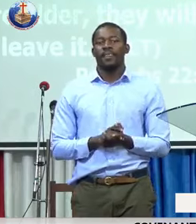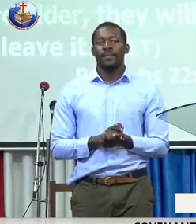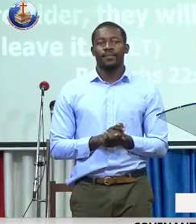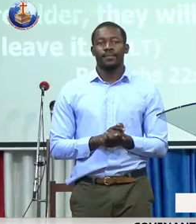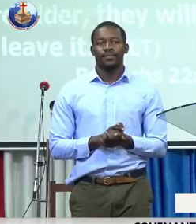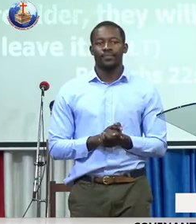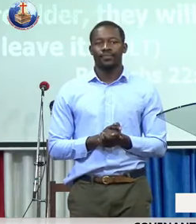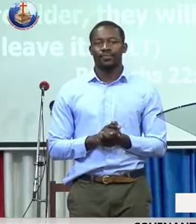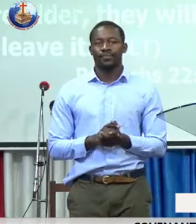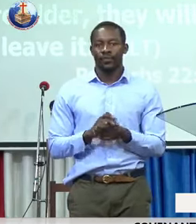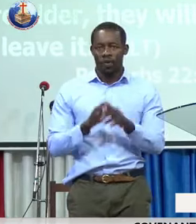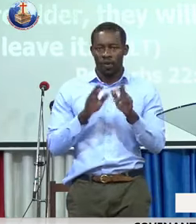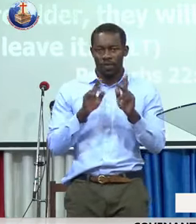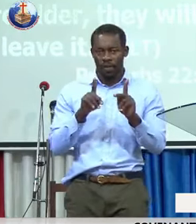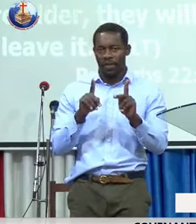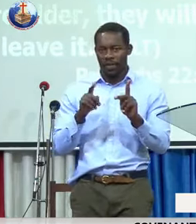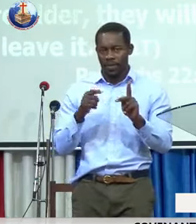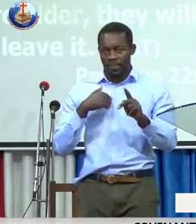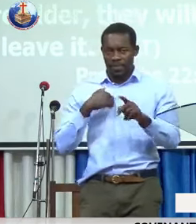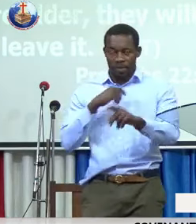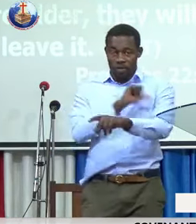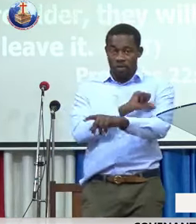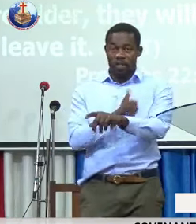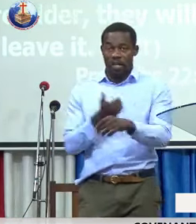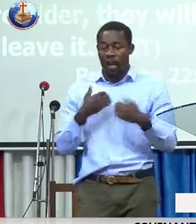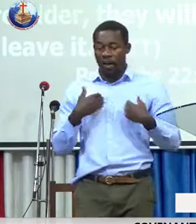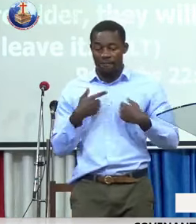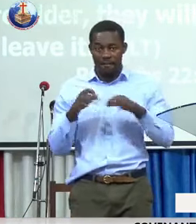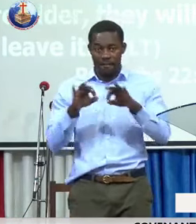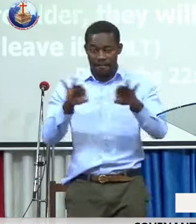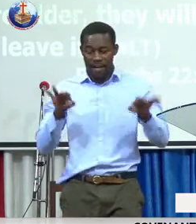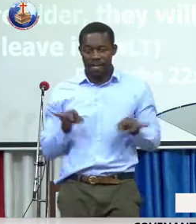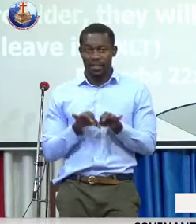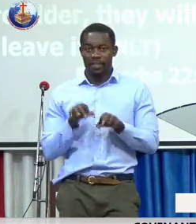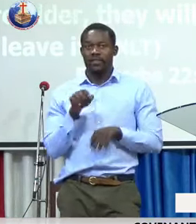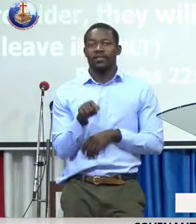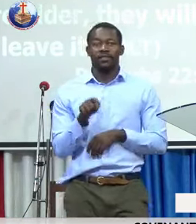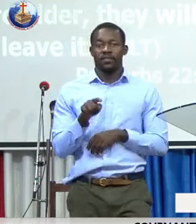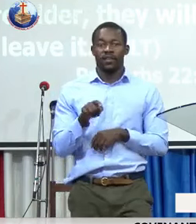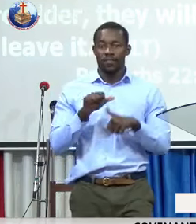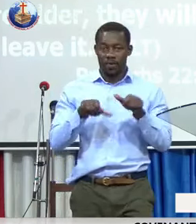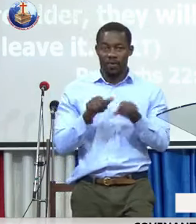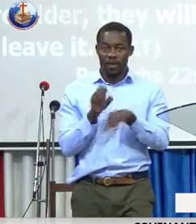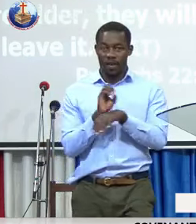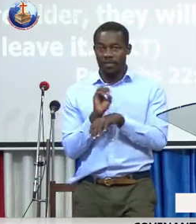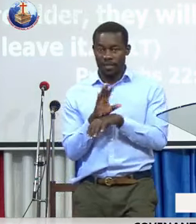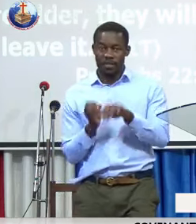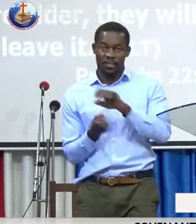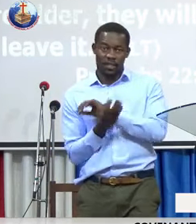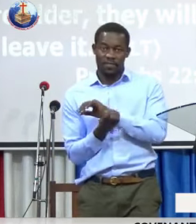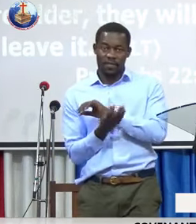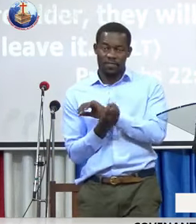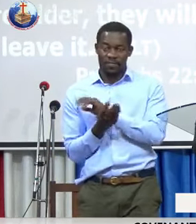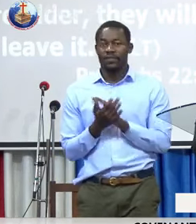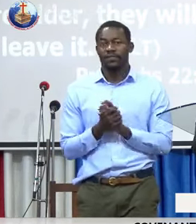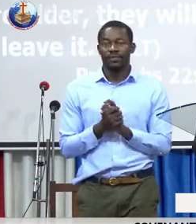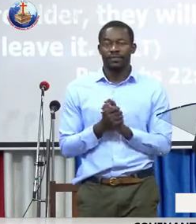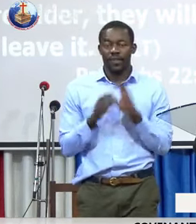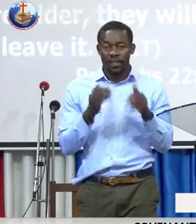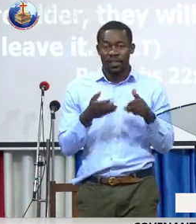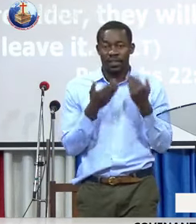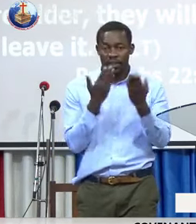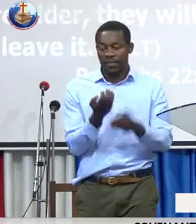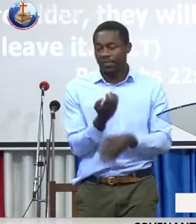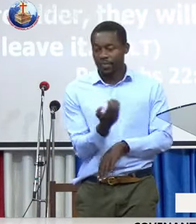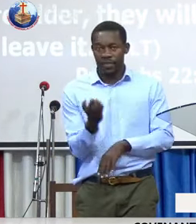is me speaking as a professional and an authority in my field. Sasa mimi ni huyu naongea sasa kitaaluma katika taaluma yangu. Give your children